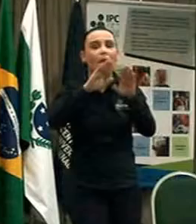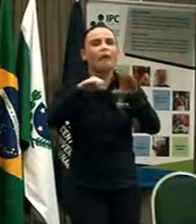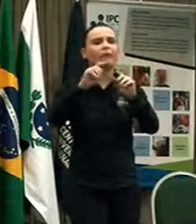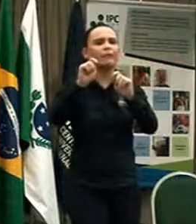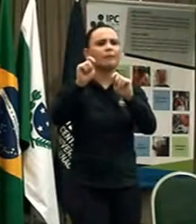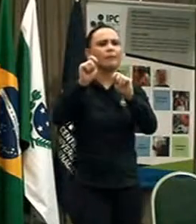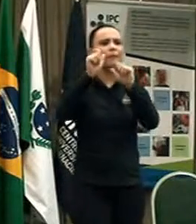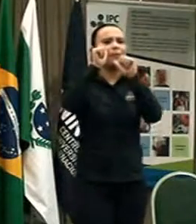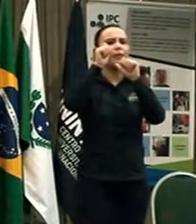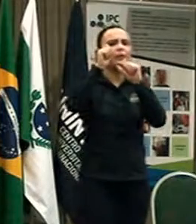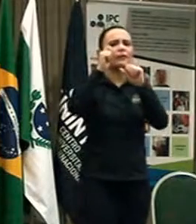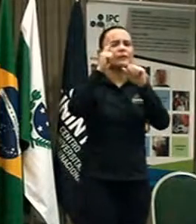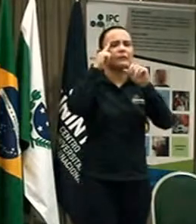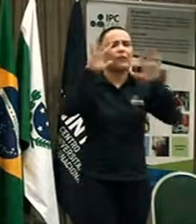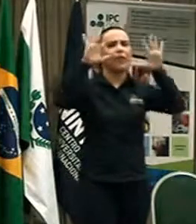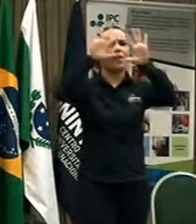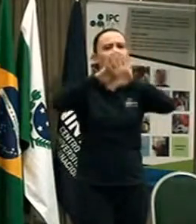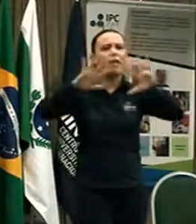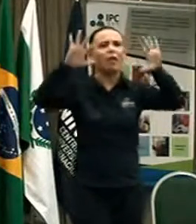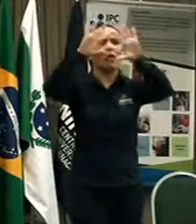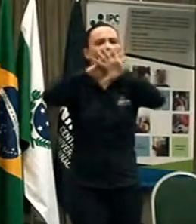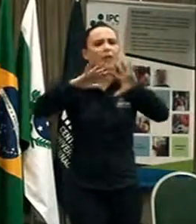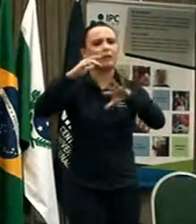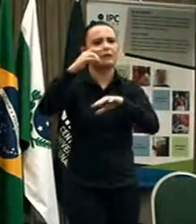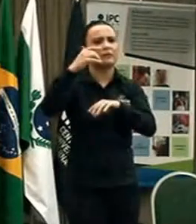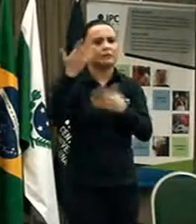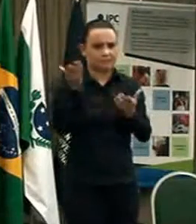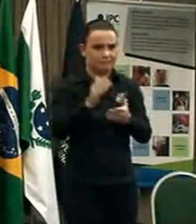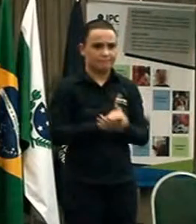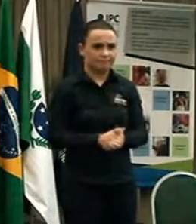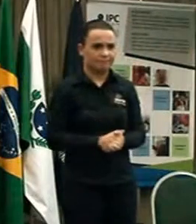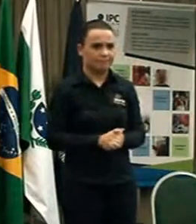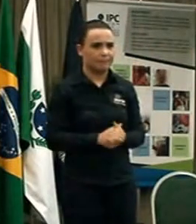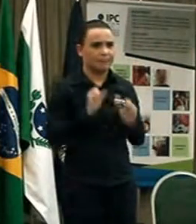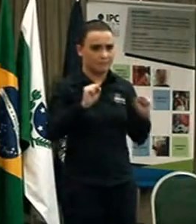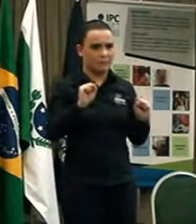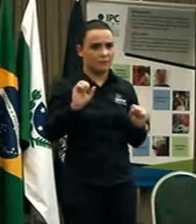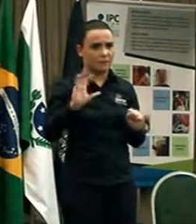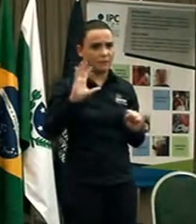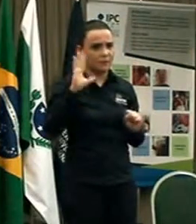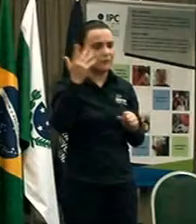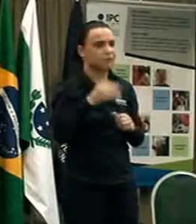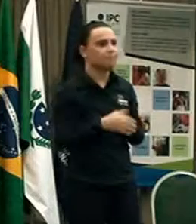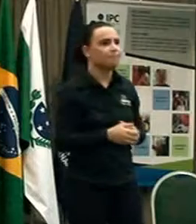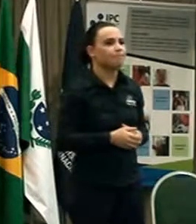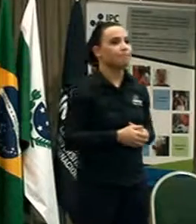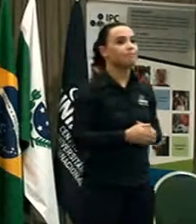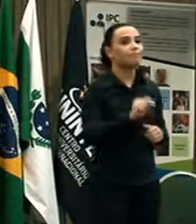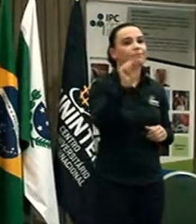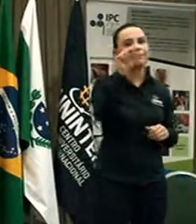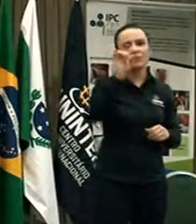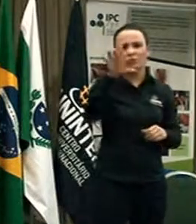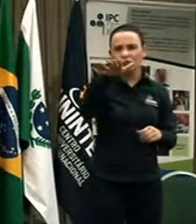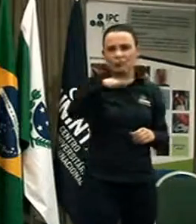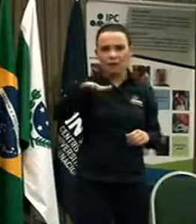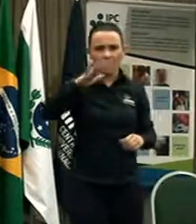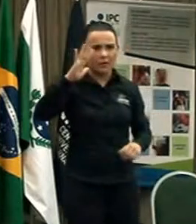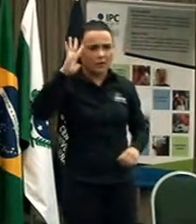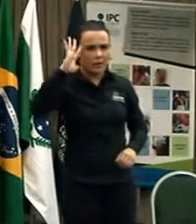Mas uma prova, não só teórica, mas política, do que